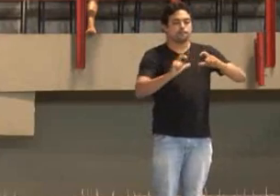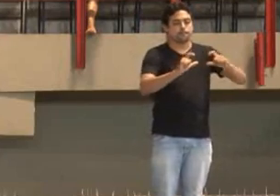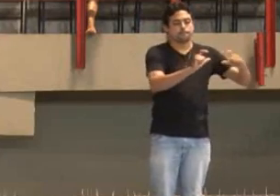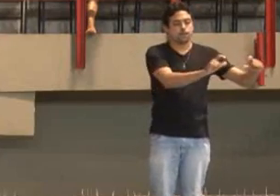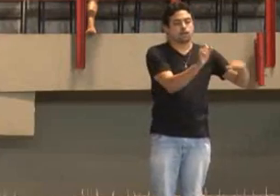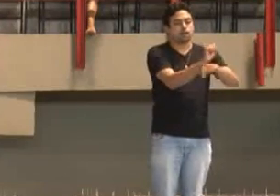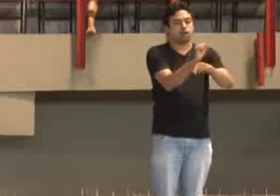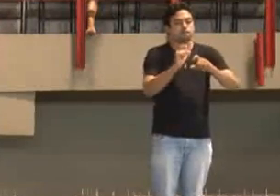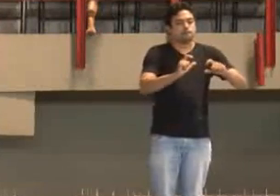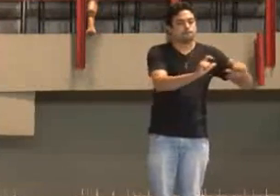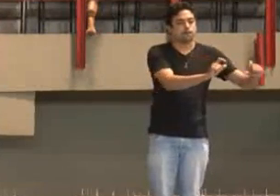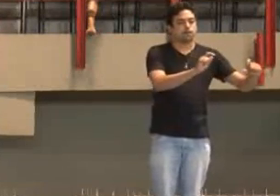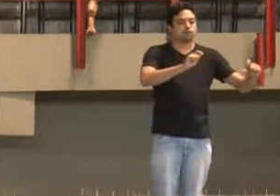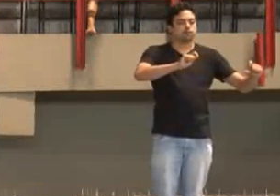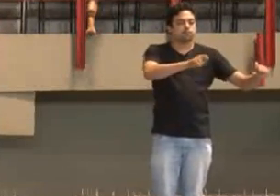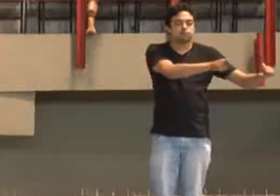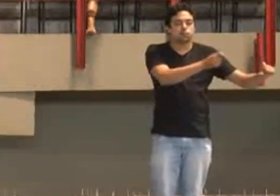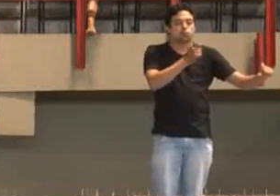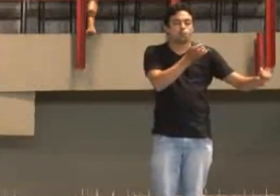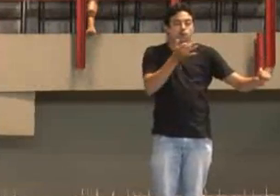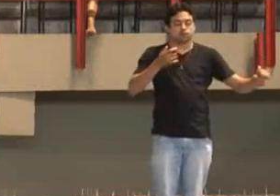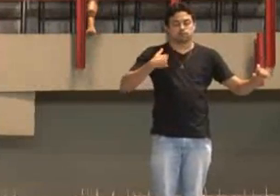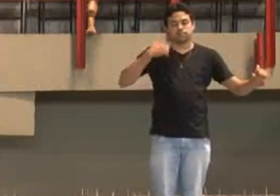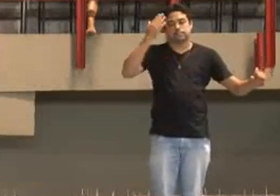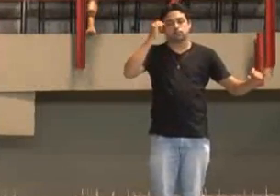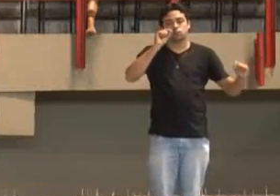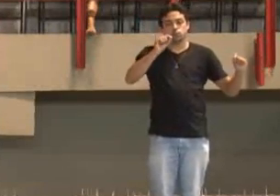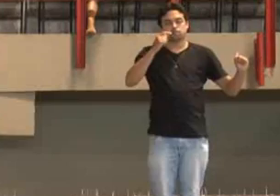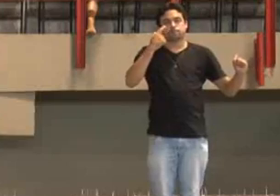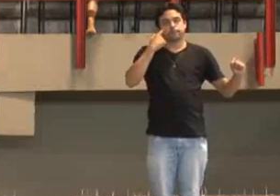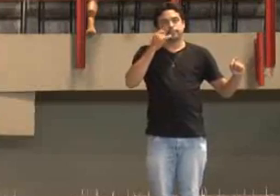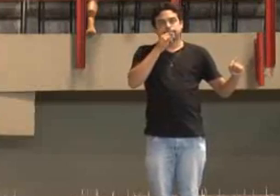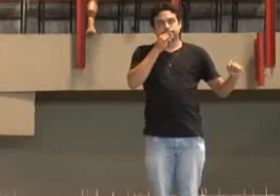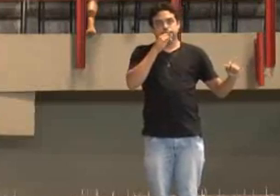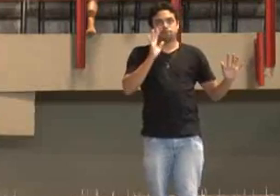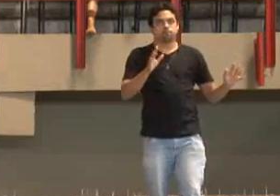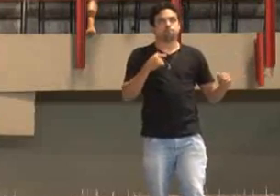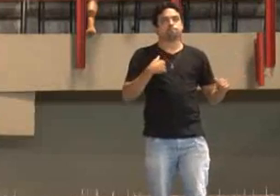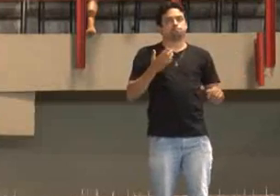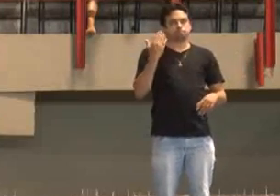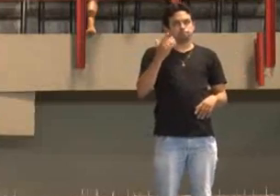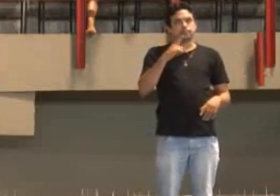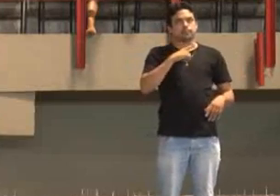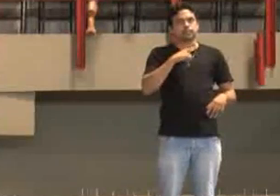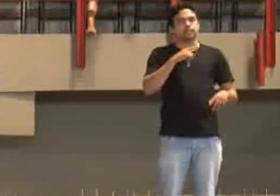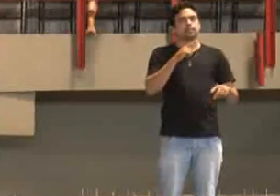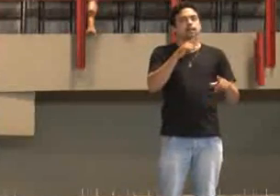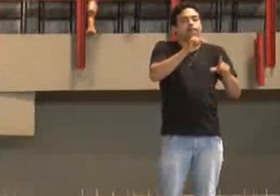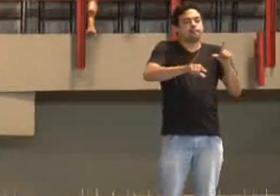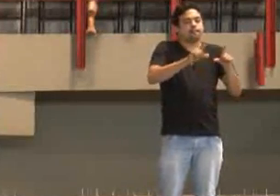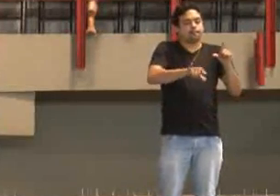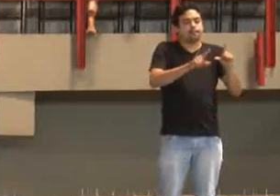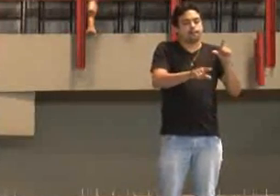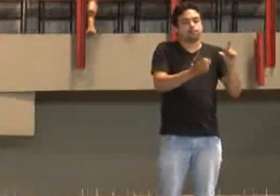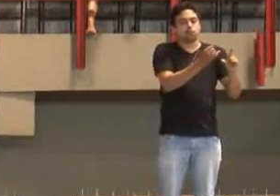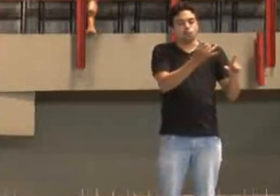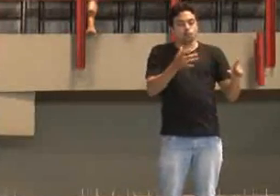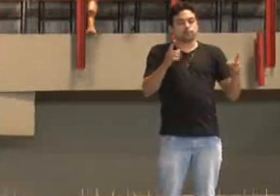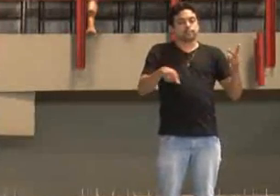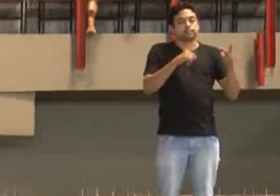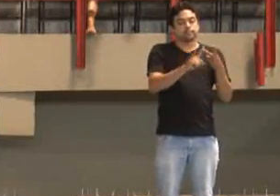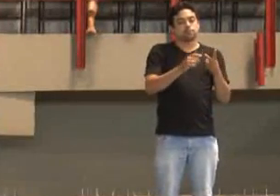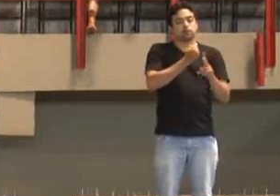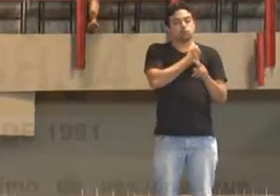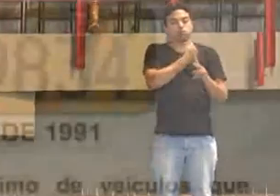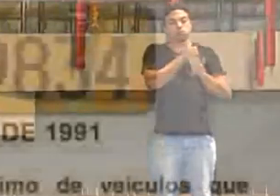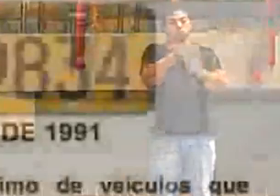preciso saber para responder essa questão? Eu preciso ver o seguinte: pessoal, no modelo antigo, quantas letras e quantos